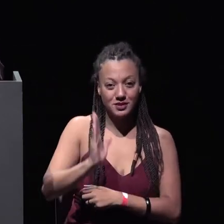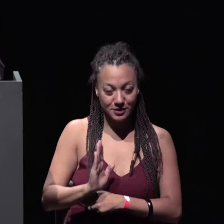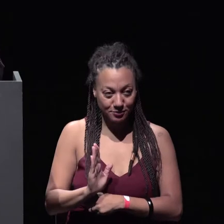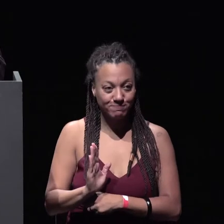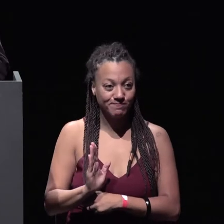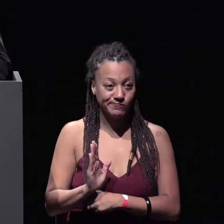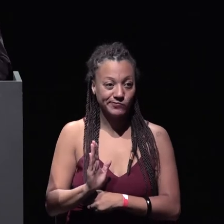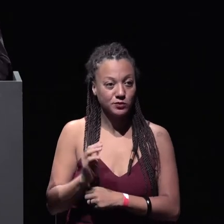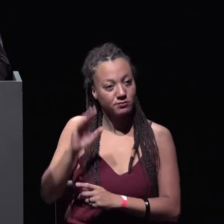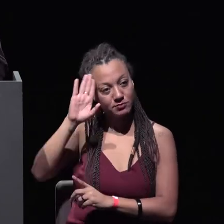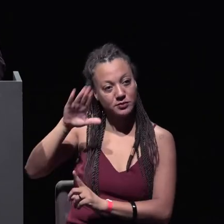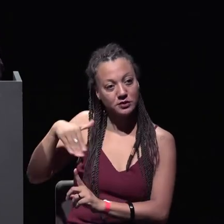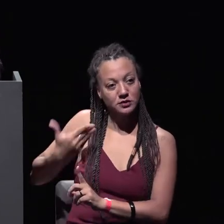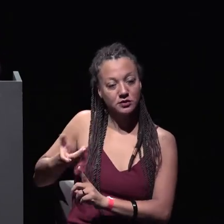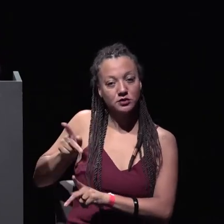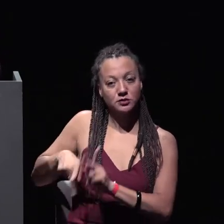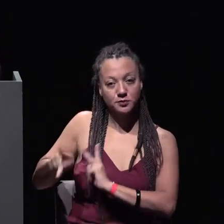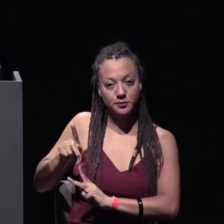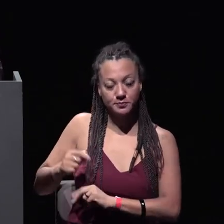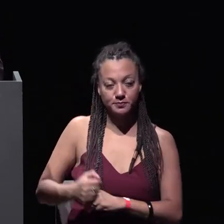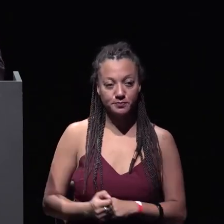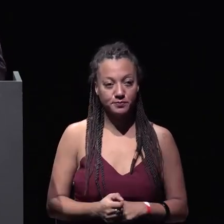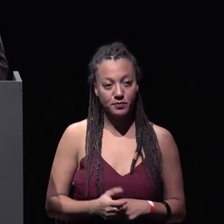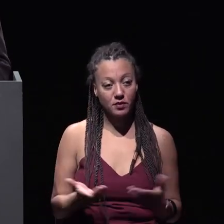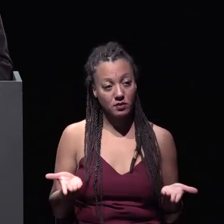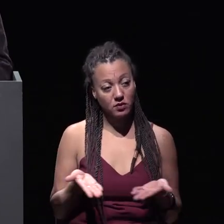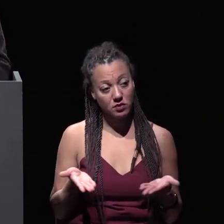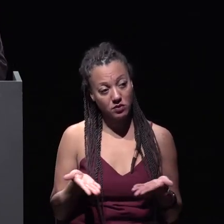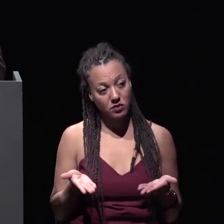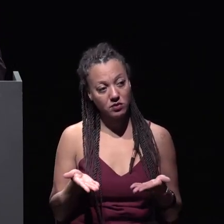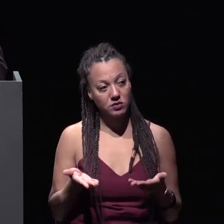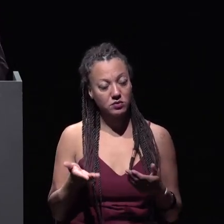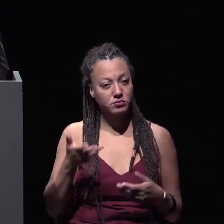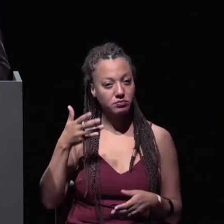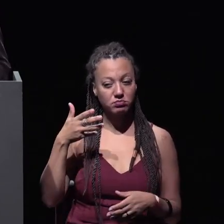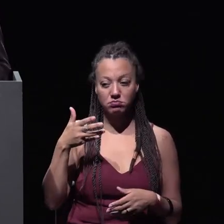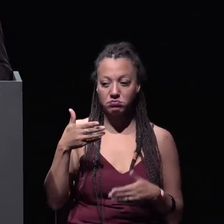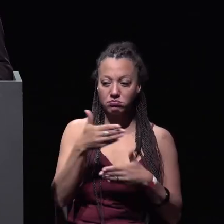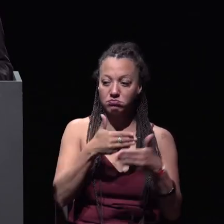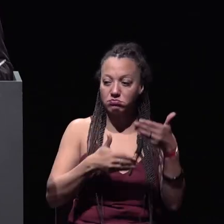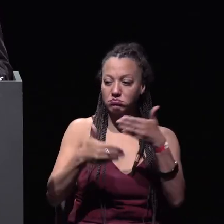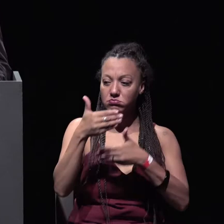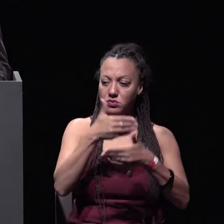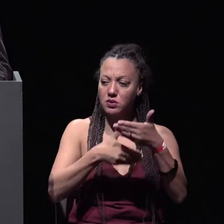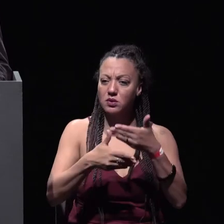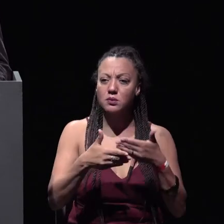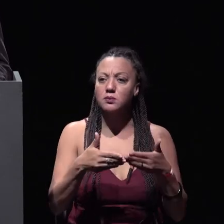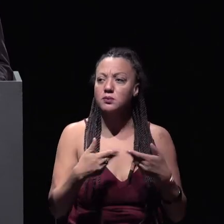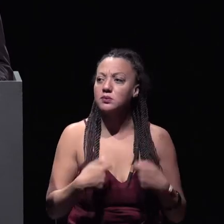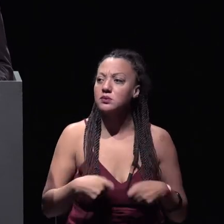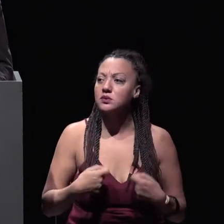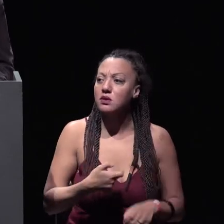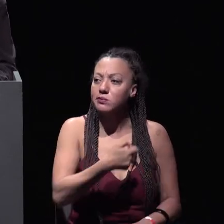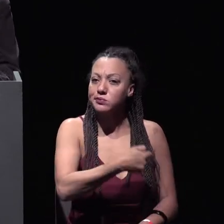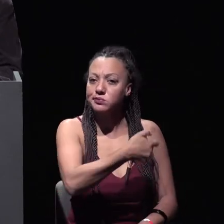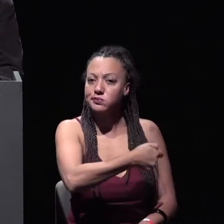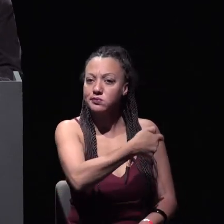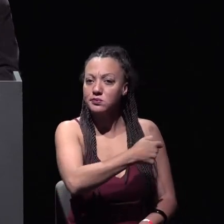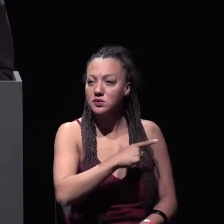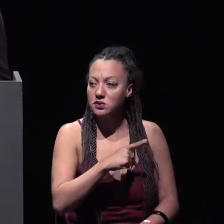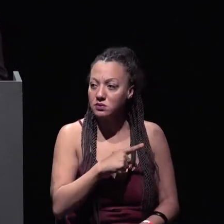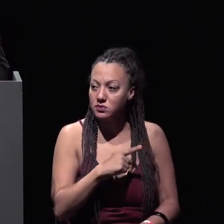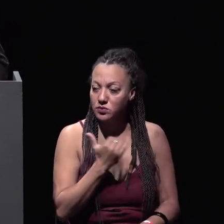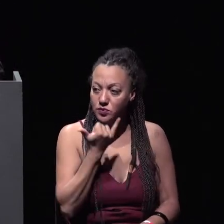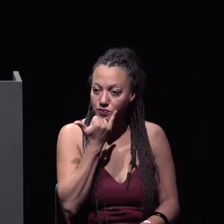né eu passo então a minha apresentação só precisava de mim eu não sei se eu tenho o controle